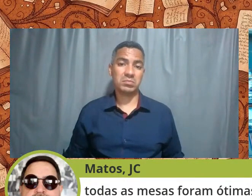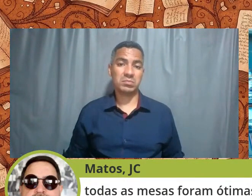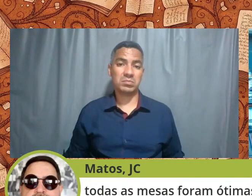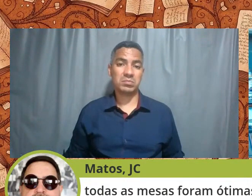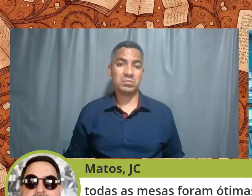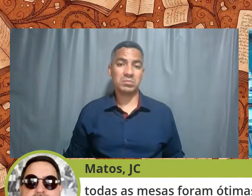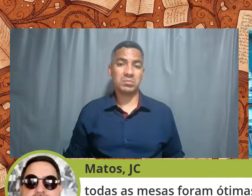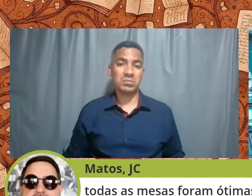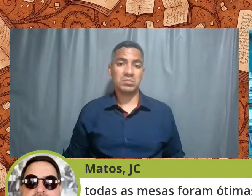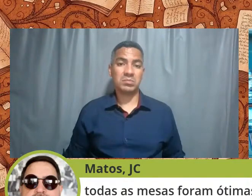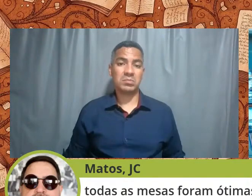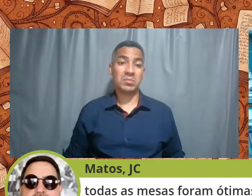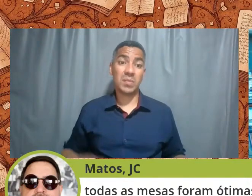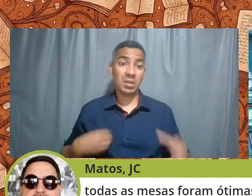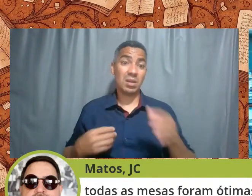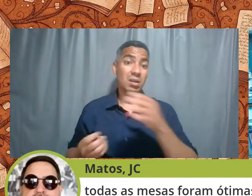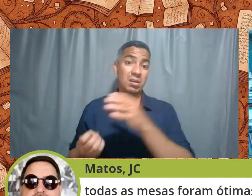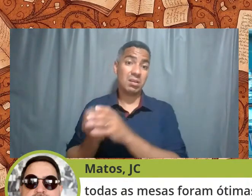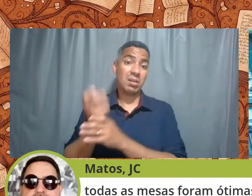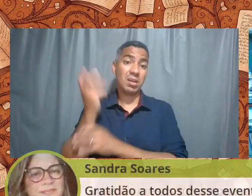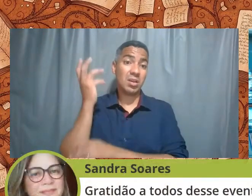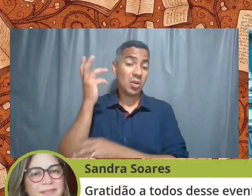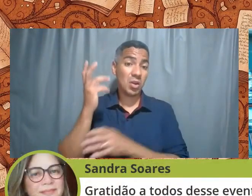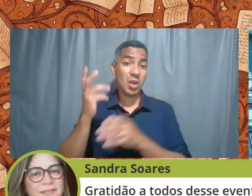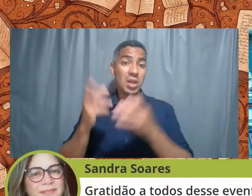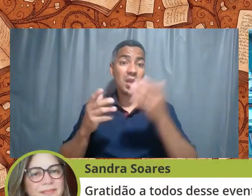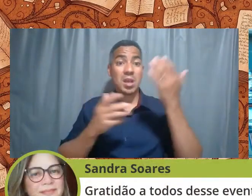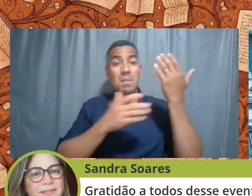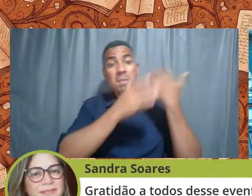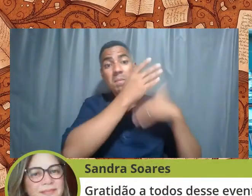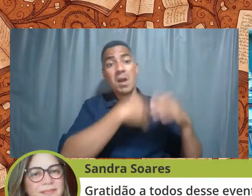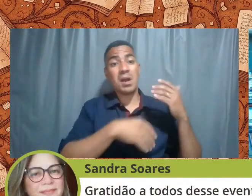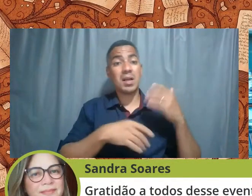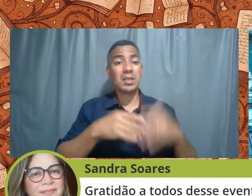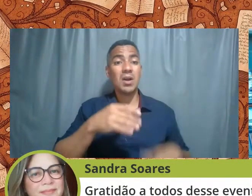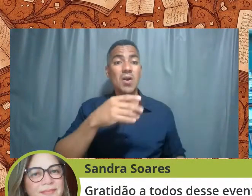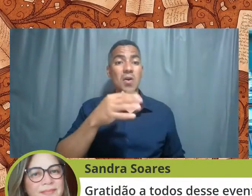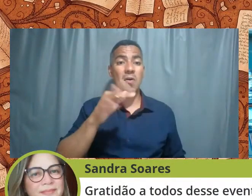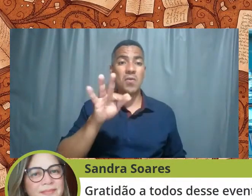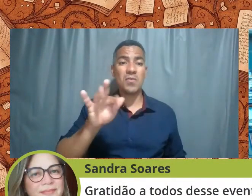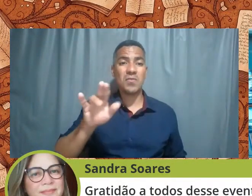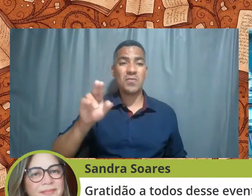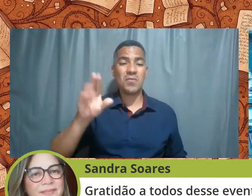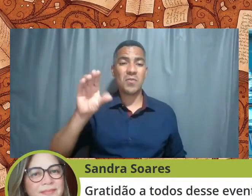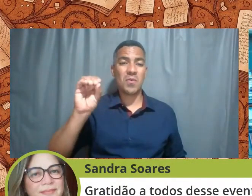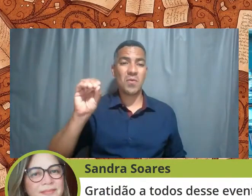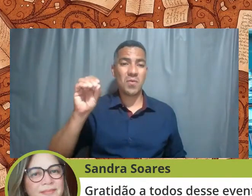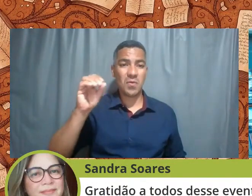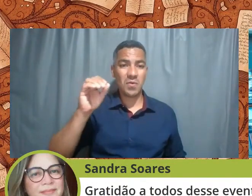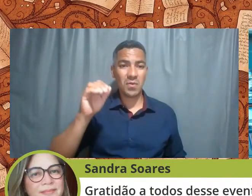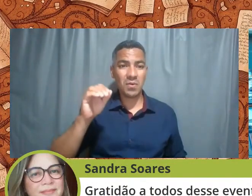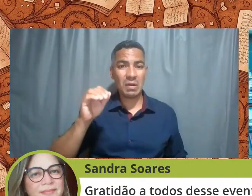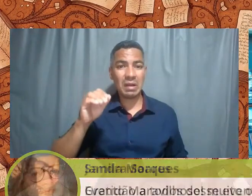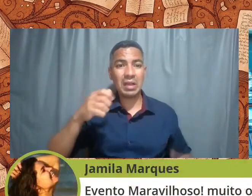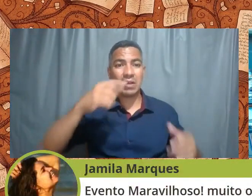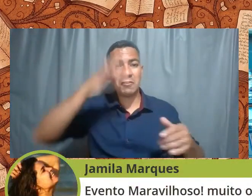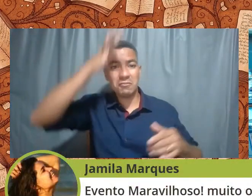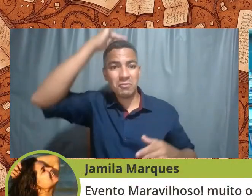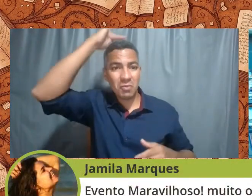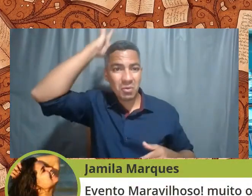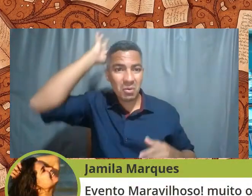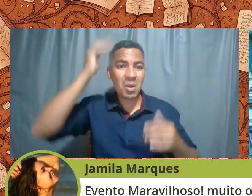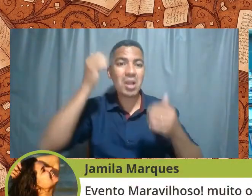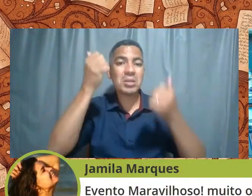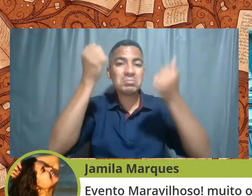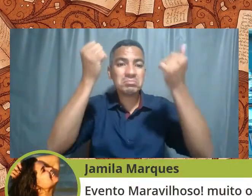efetivamente aquilo que Michel Foucault chamou de sexo verdadeiro, né? O que é isso, né? Analisando a história